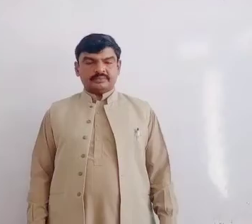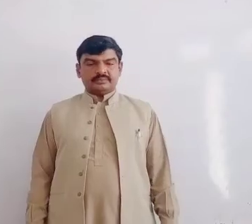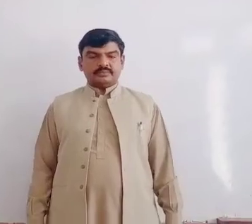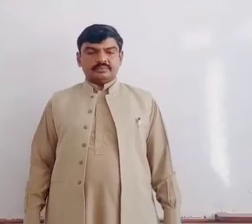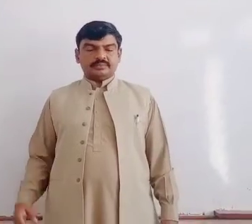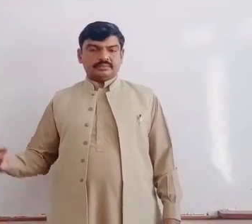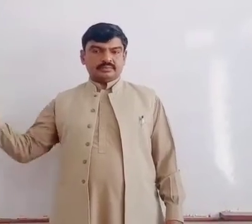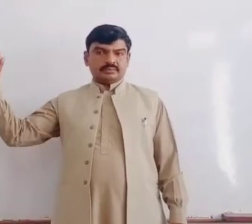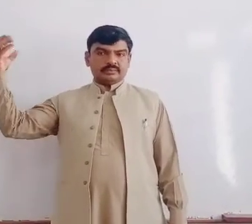निज़ाम शमसी,